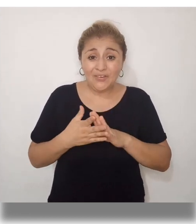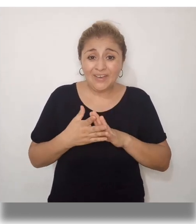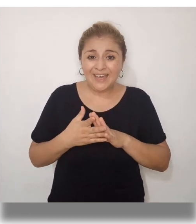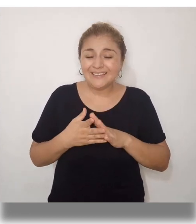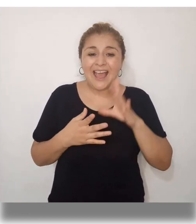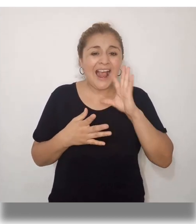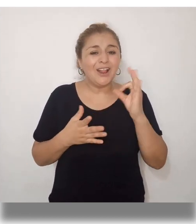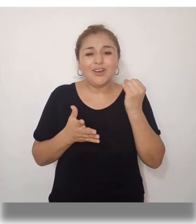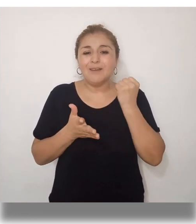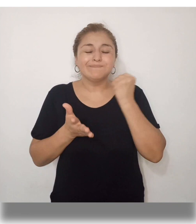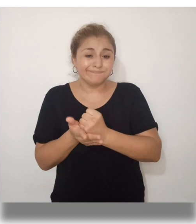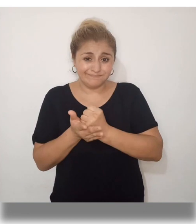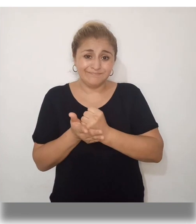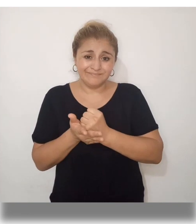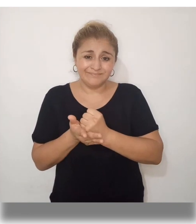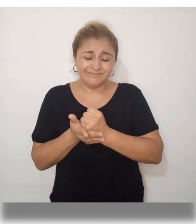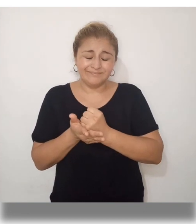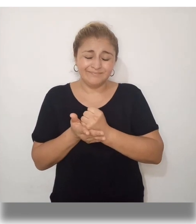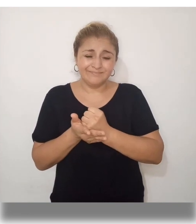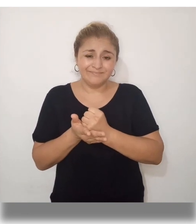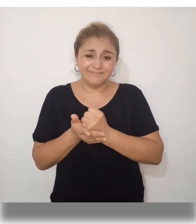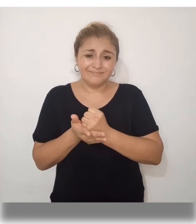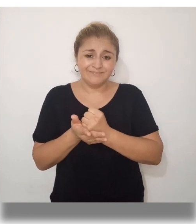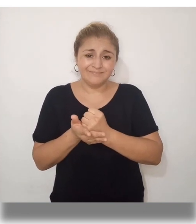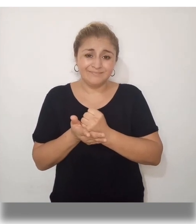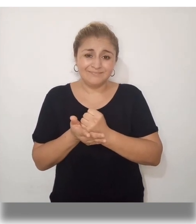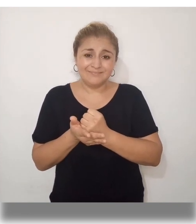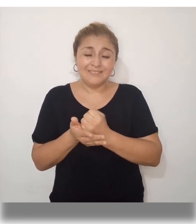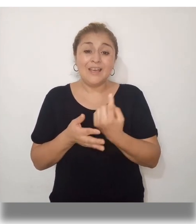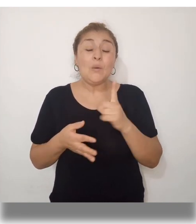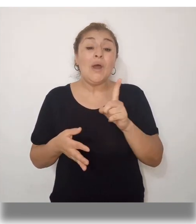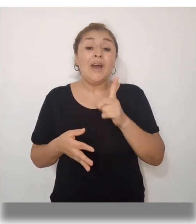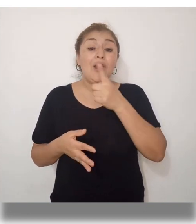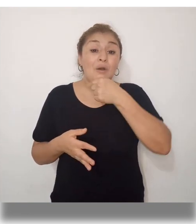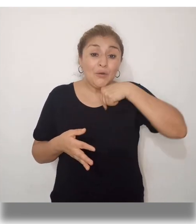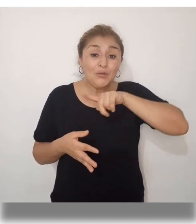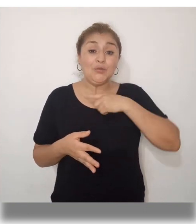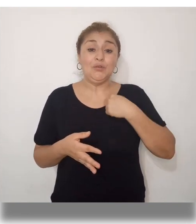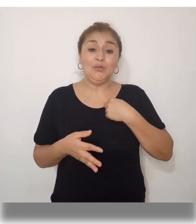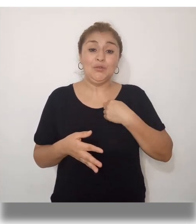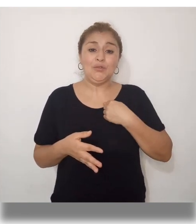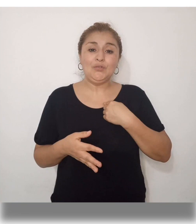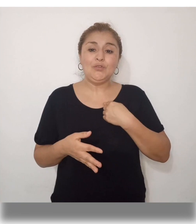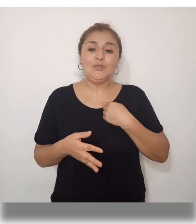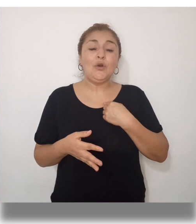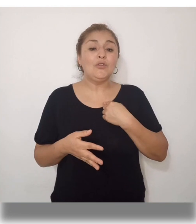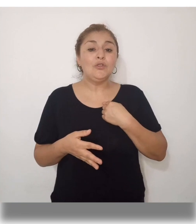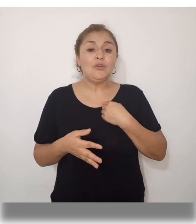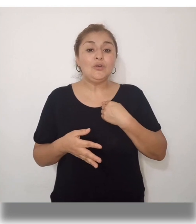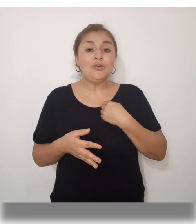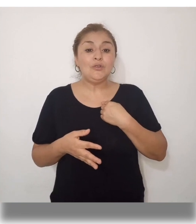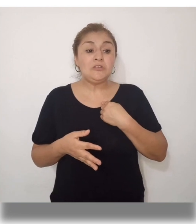Siempre seremos sus hijos Cuando hacemos las cosas bien Dios nos amará